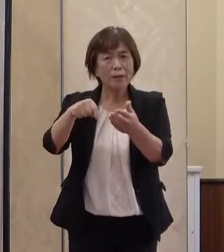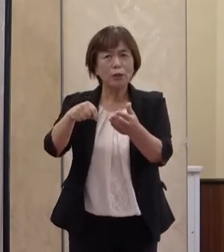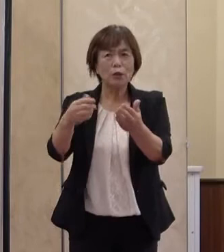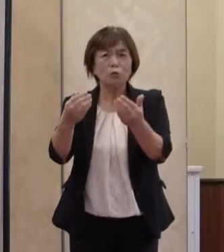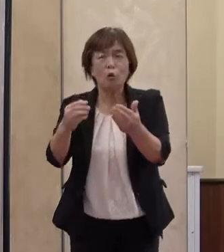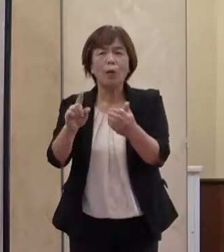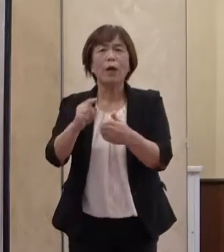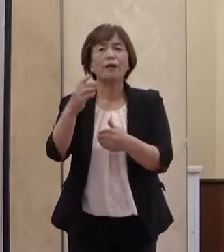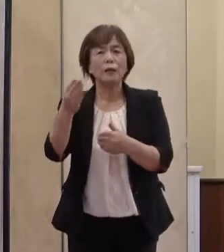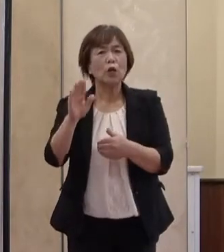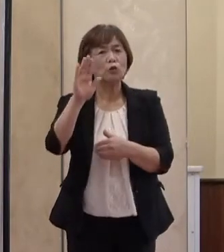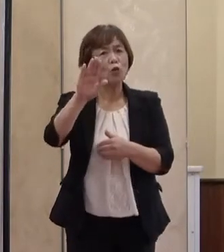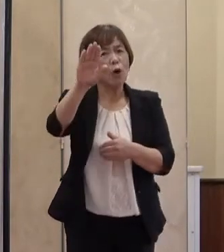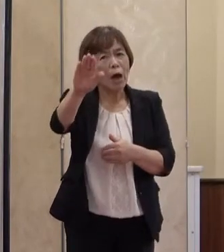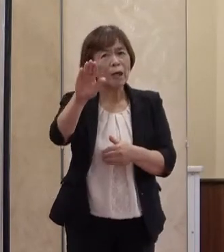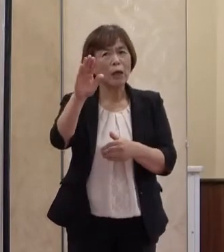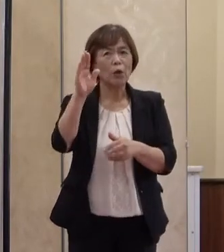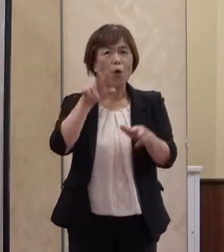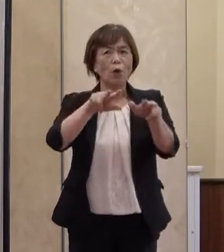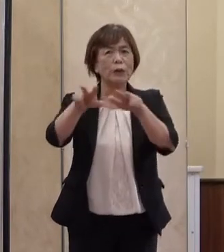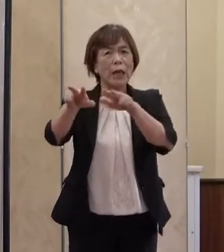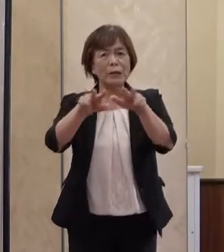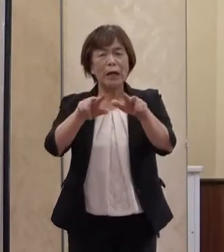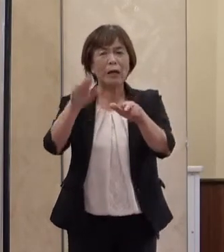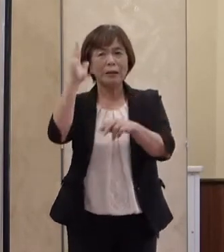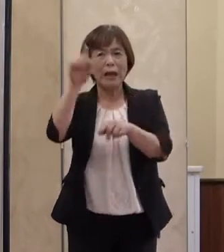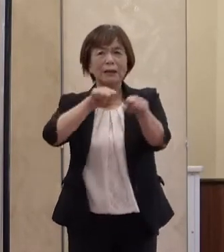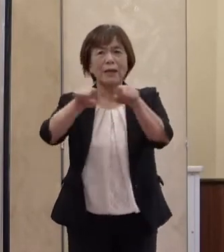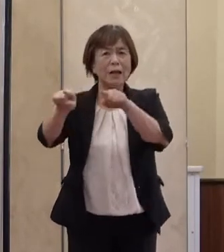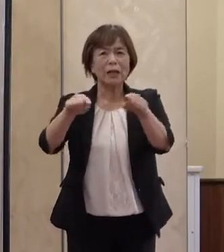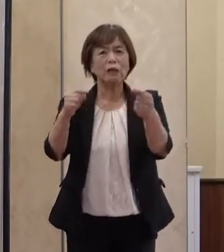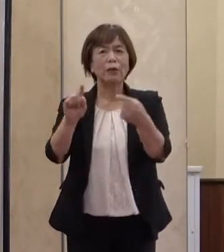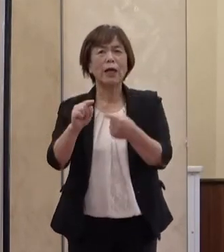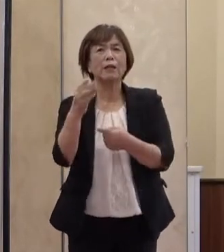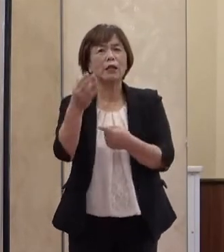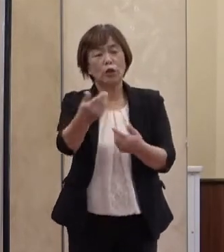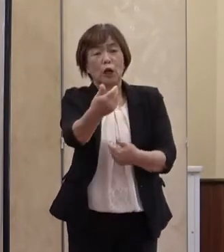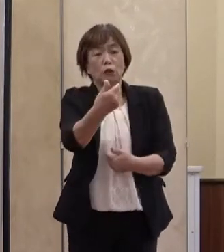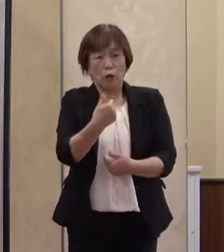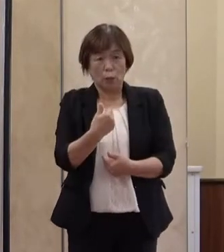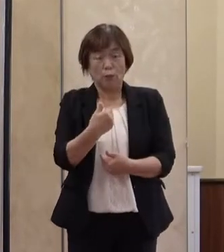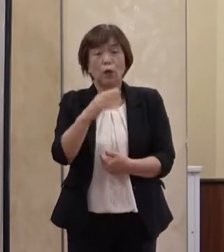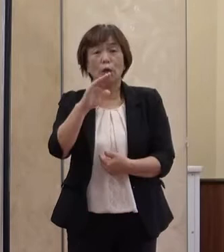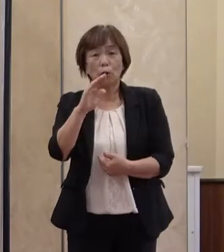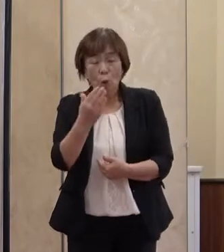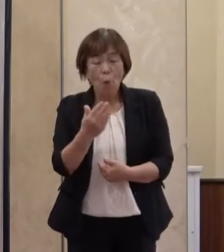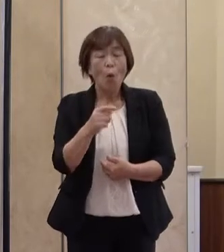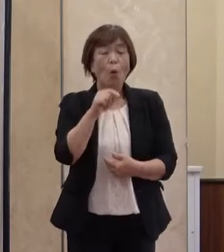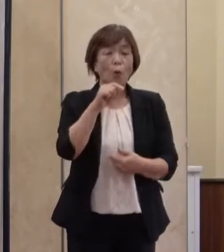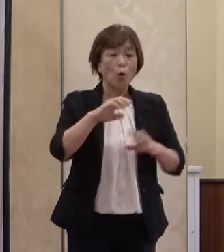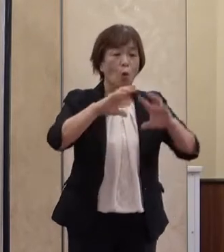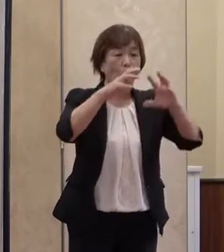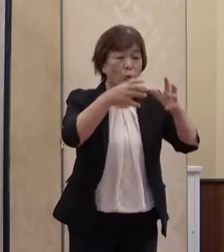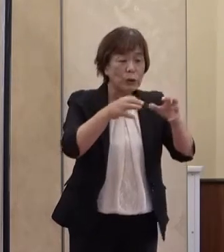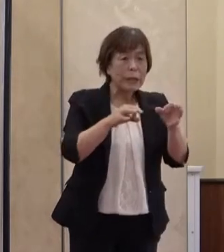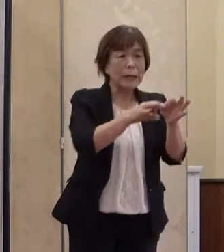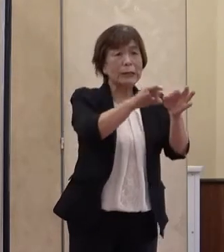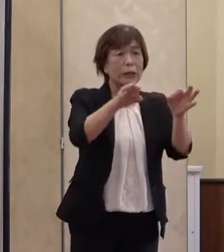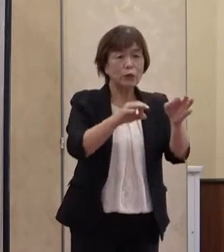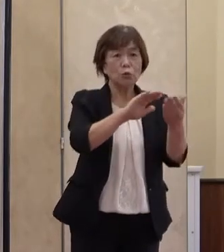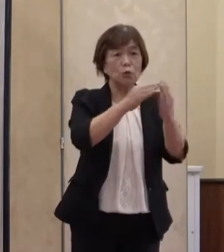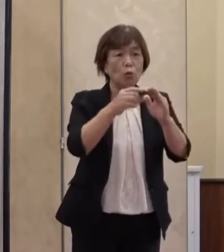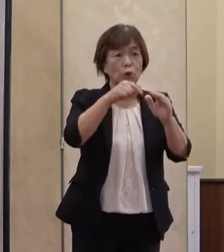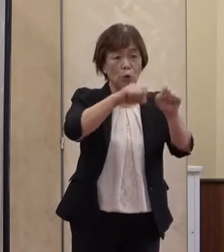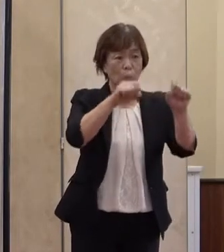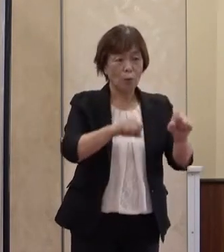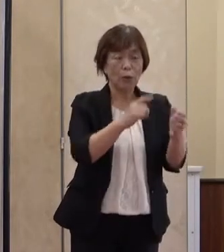の政策は何ですかとかいろいろ聞かれるんですけども、この国際金融都市一つとっても都構想が実現せずに福祉が